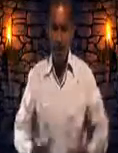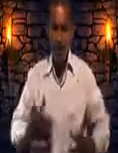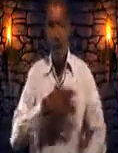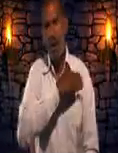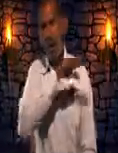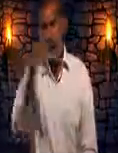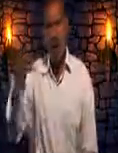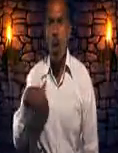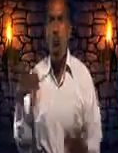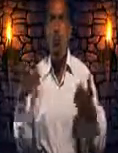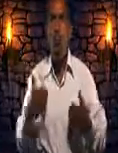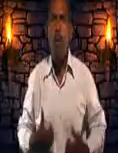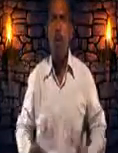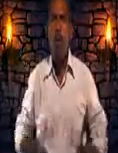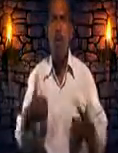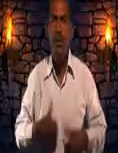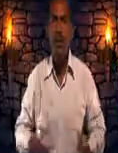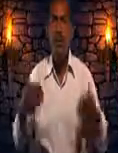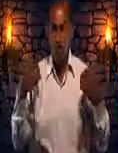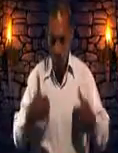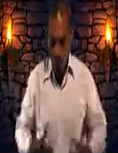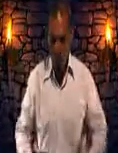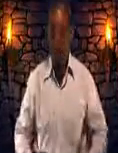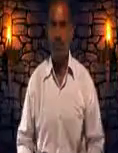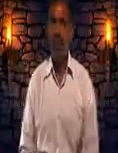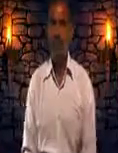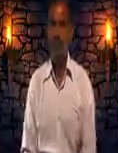சீஷன், நாங்கள் மோசேயினுடைய சீஷர்.